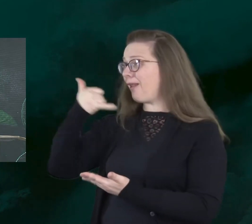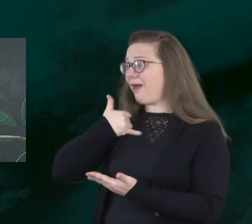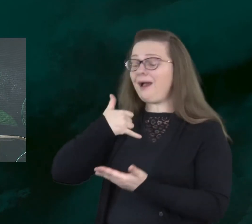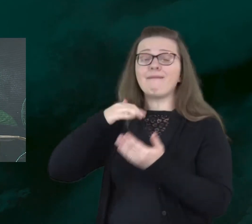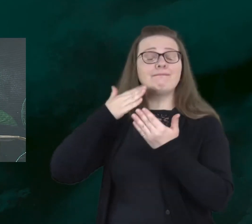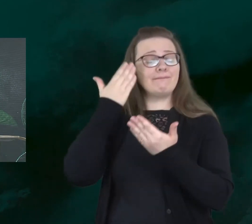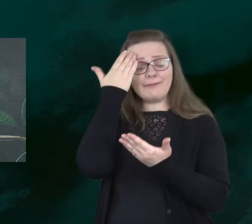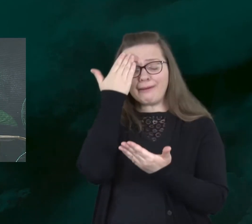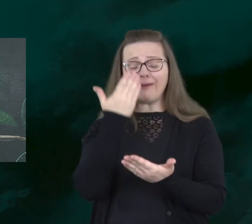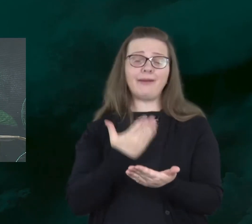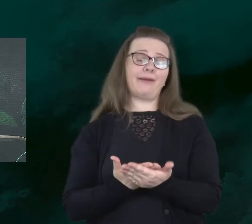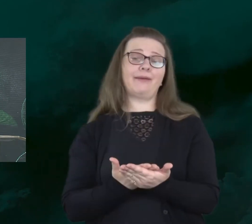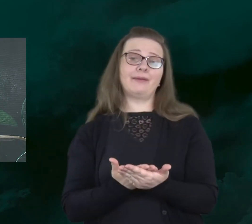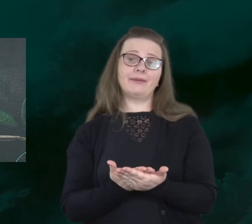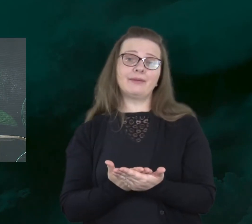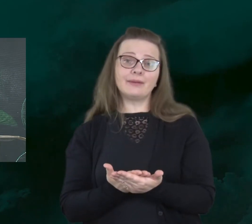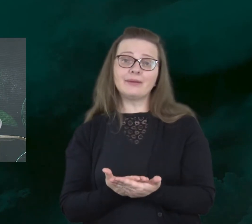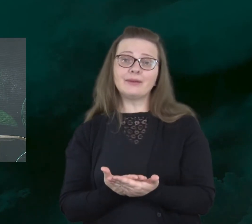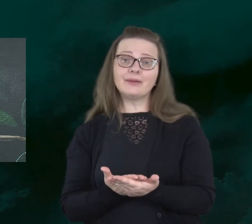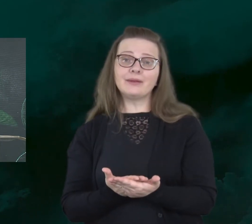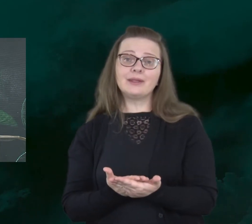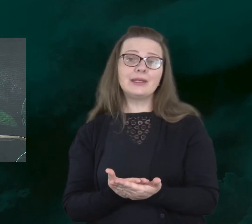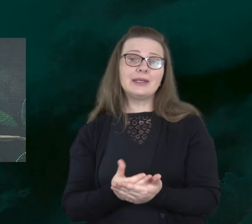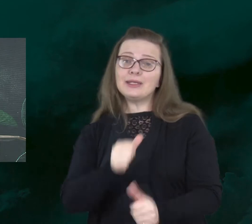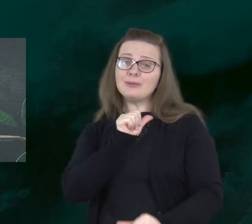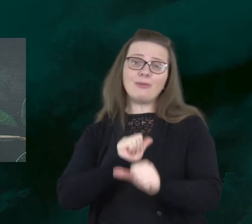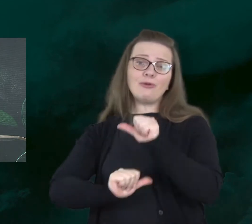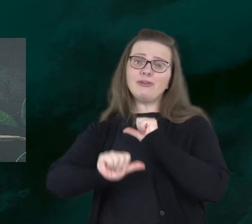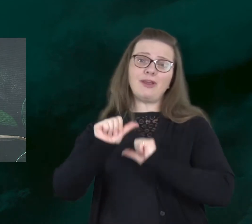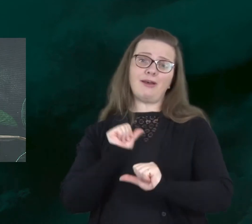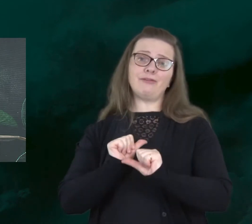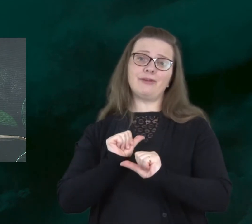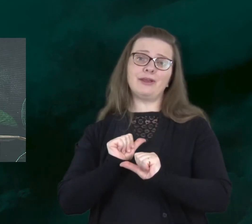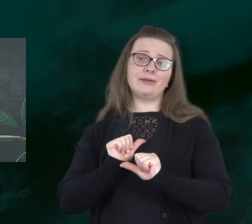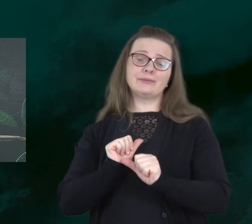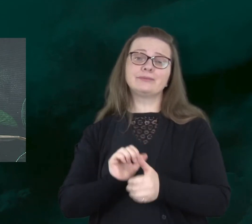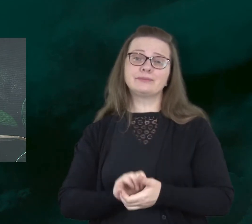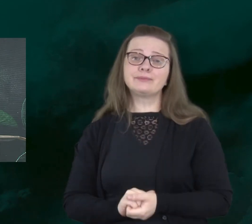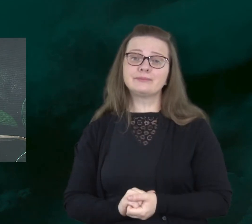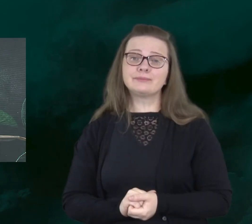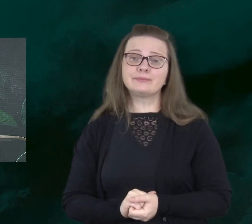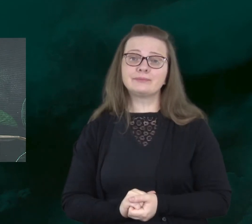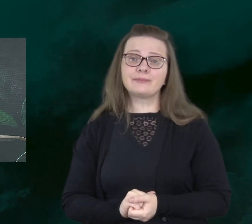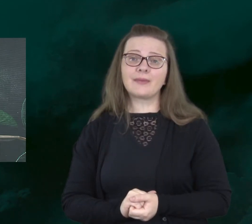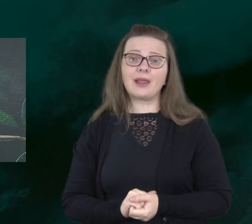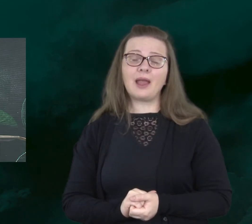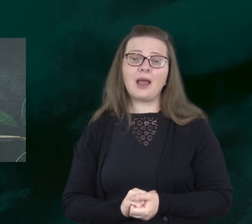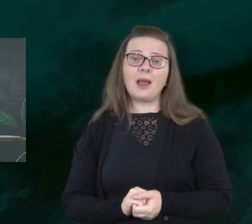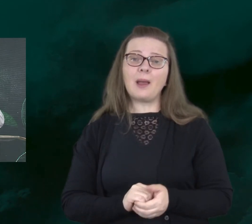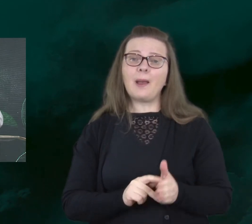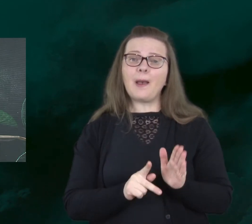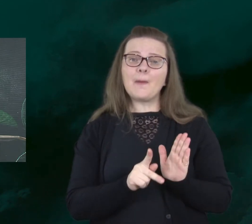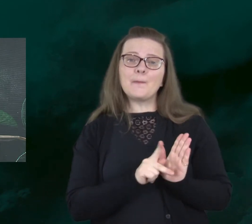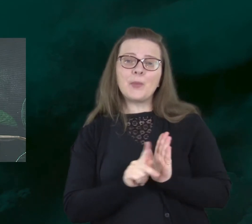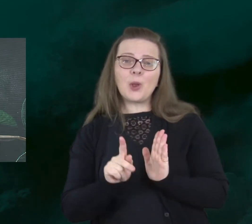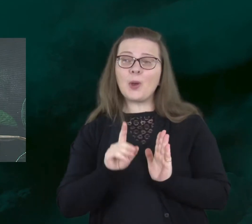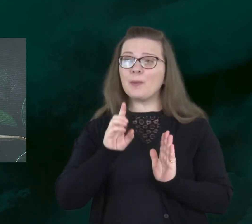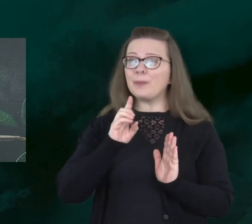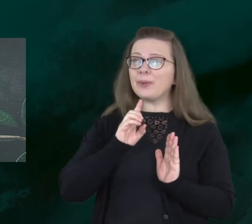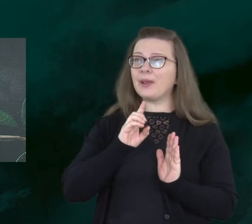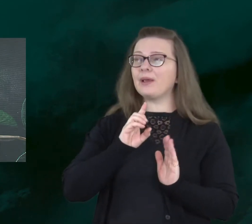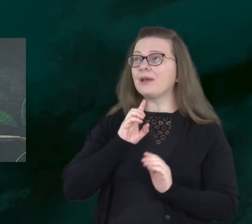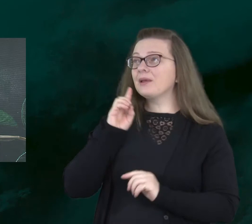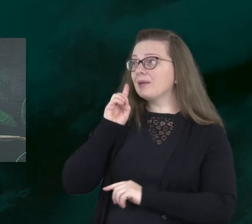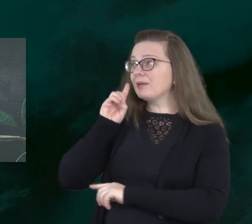de Deus, essa palavra fazia o trabalho no homem. Essa palavra, propriamente dita, ela faz